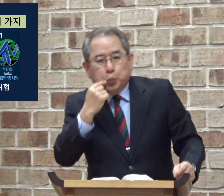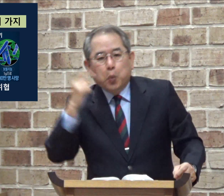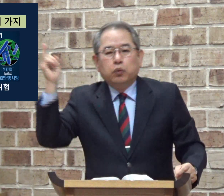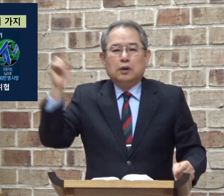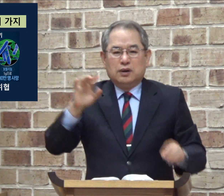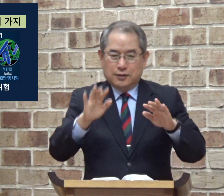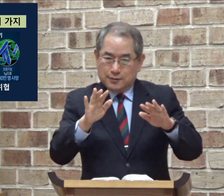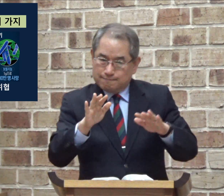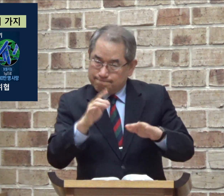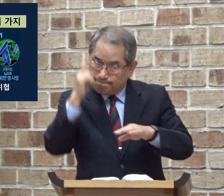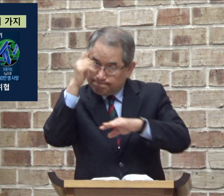세계가 긴장하는